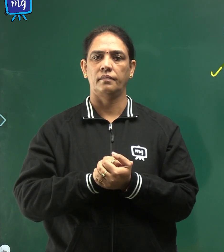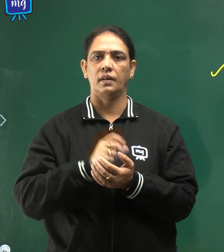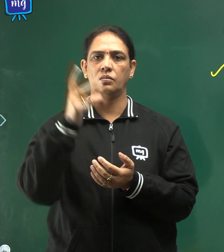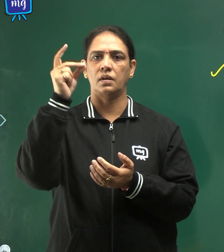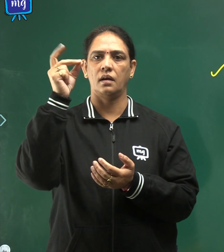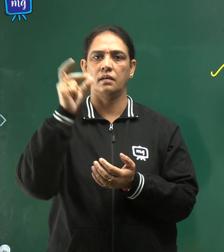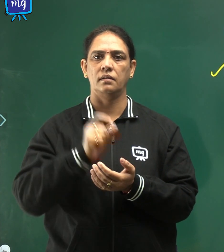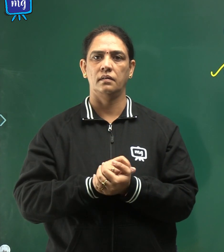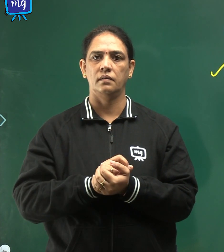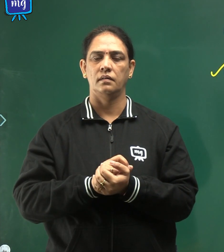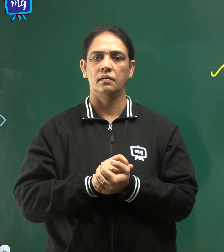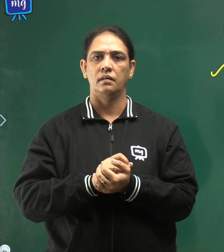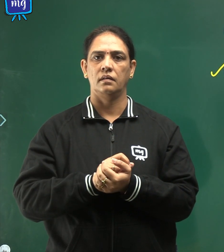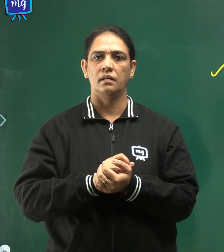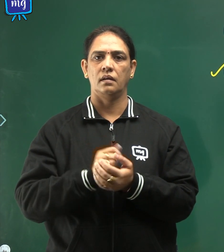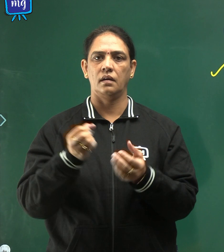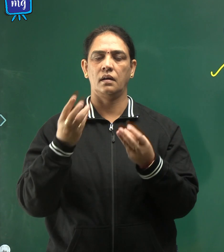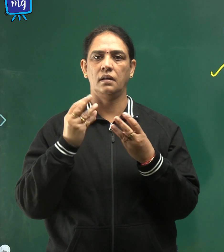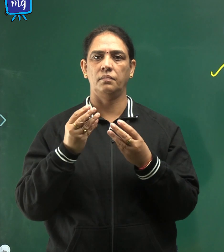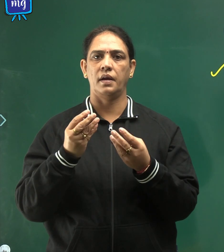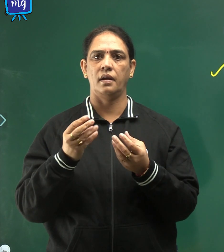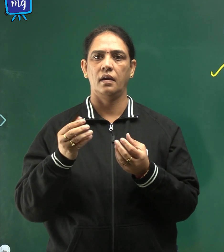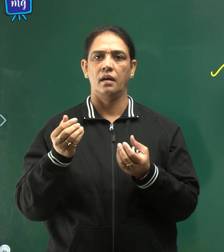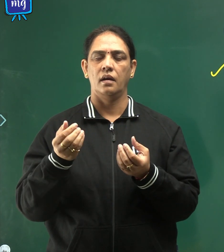दूसरा, गणित में प्राप्त अंक